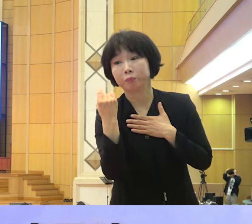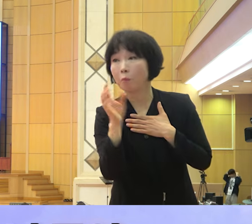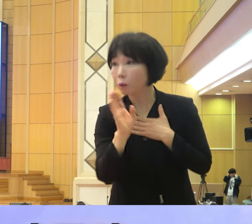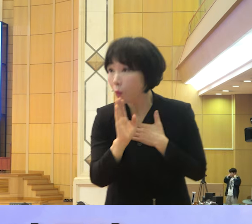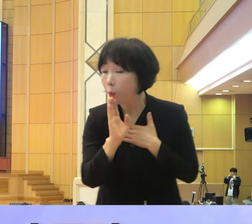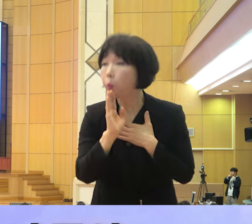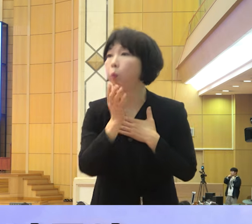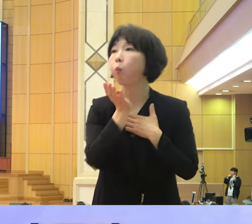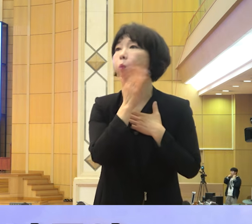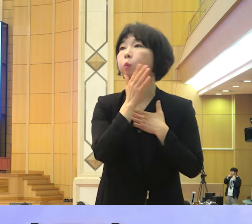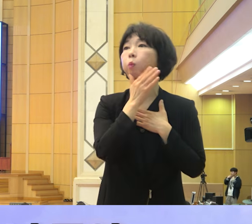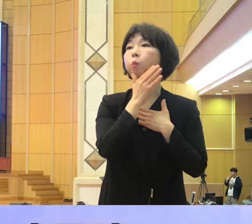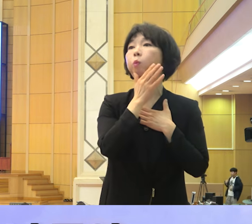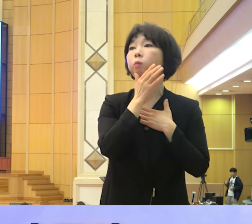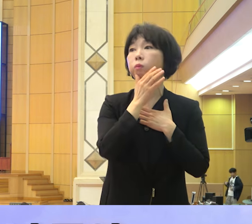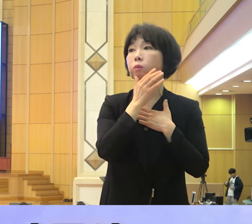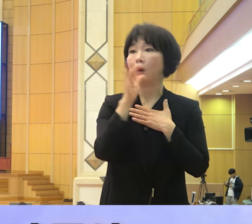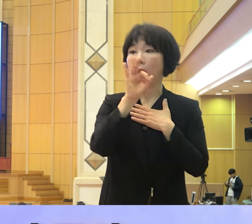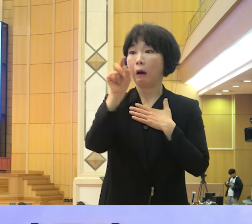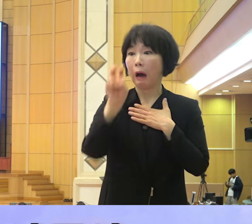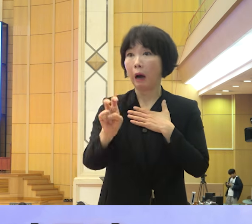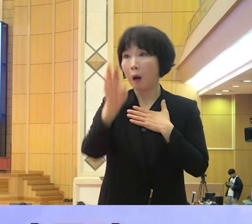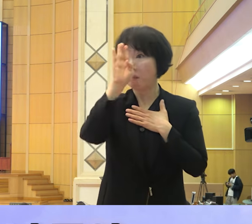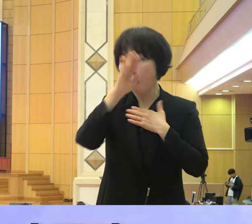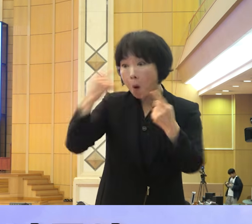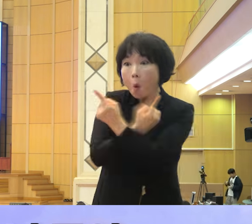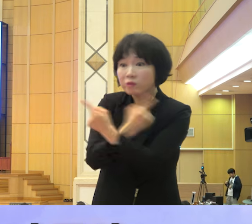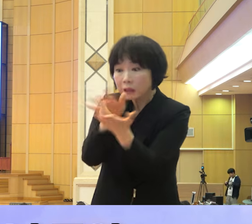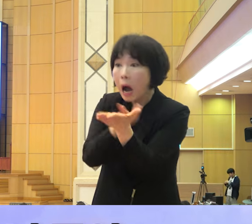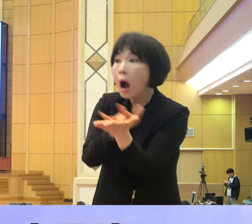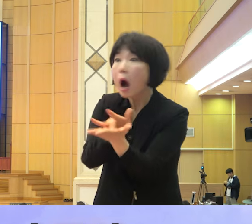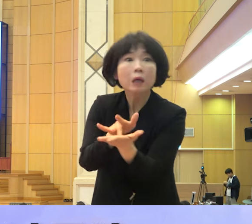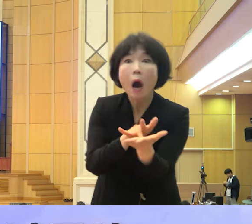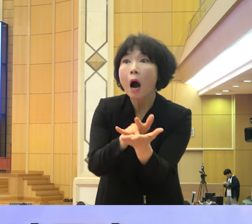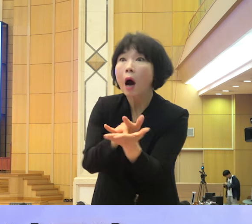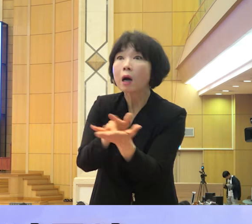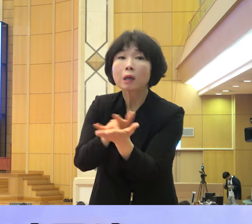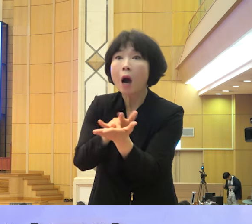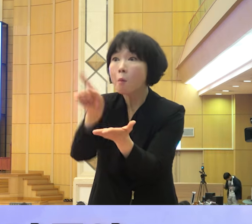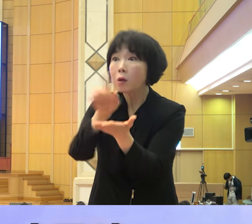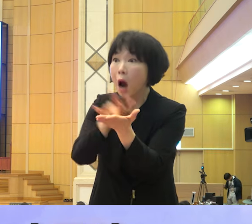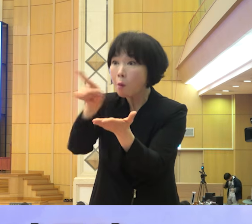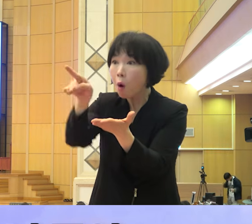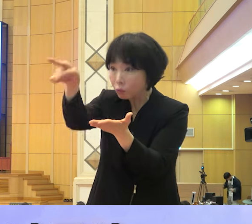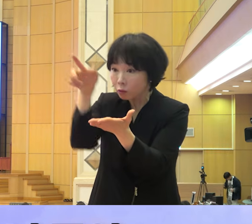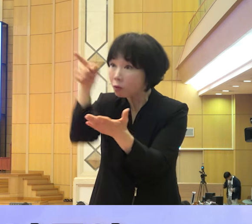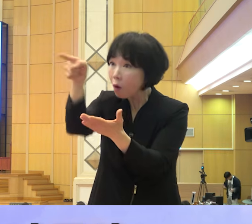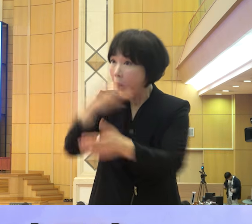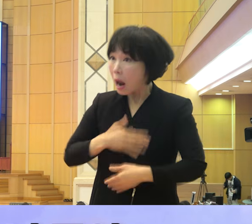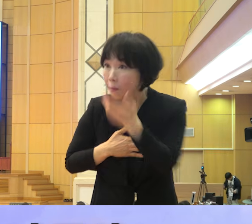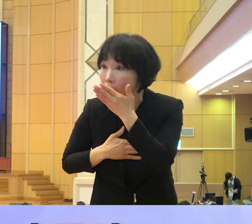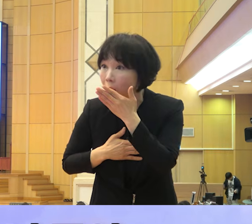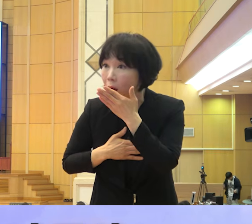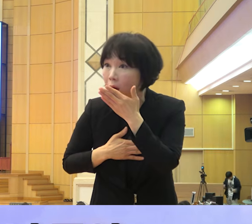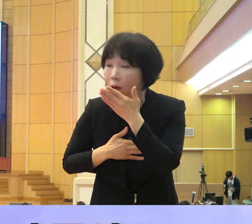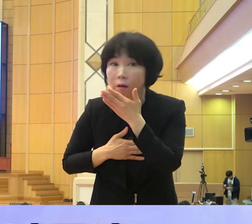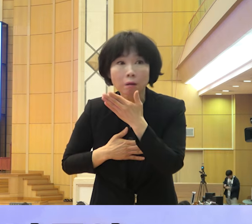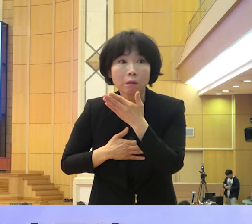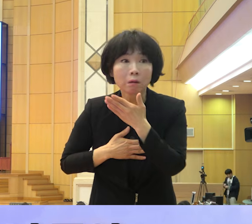그래, 그 병을 고친 약이 어디 있는지 아느냐 이 말이다.